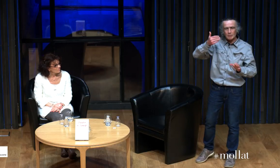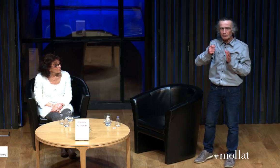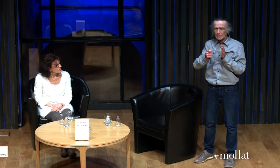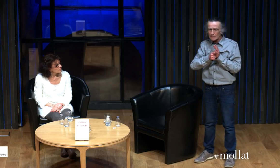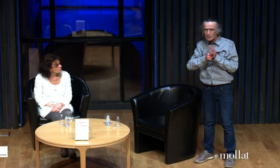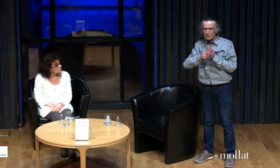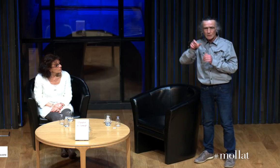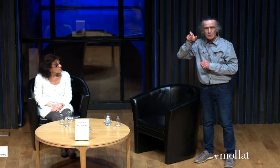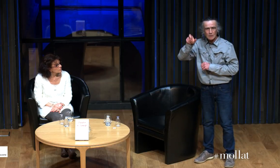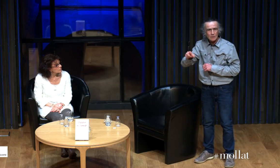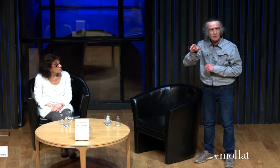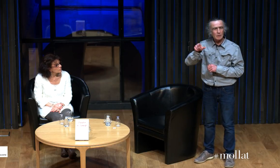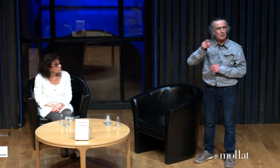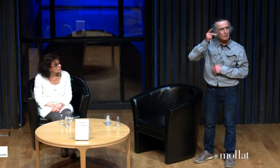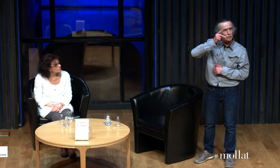y avait déjà